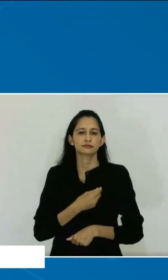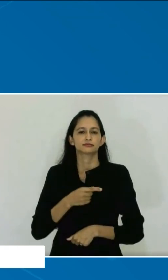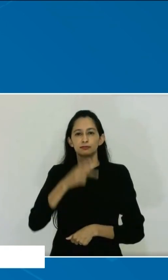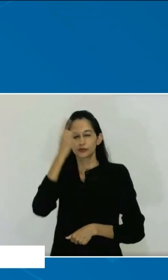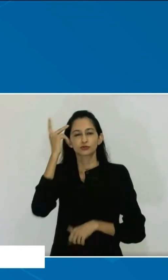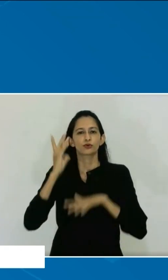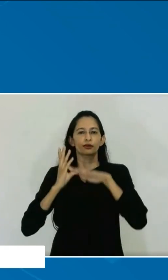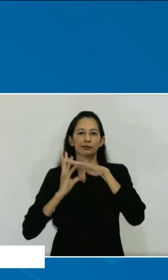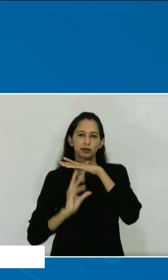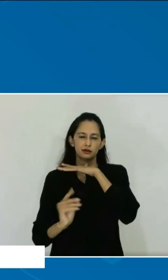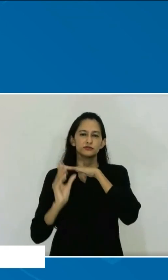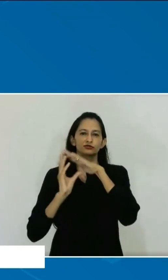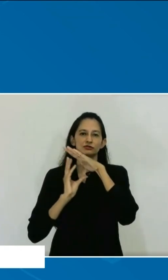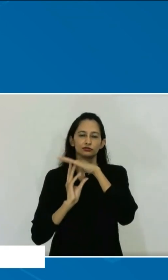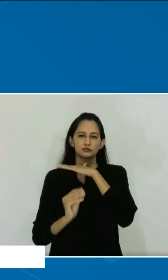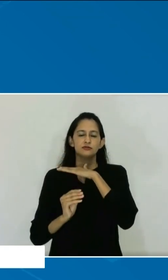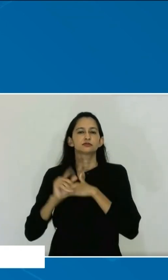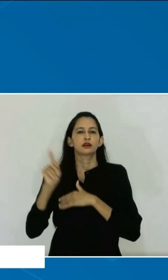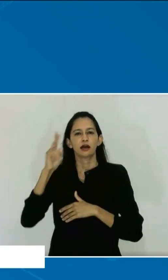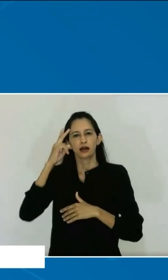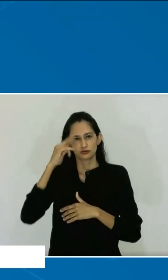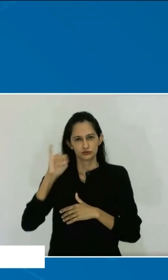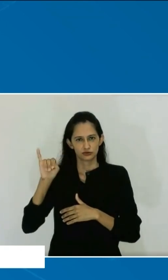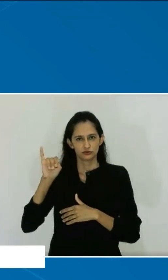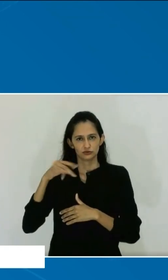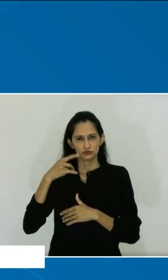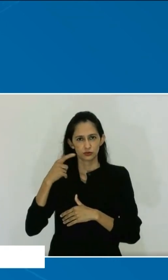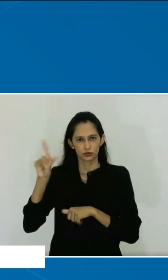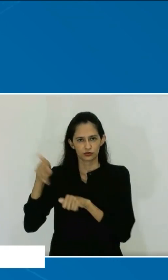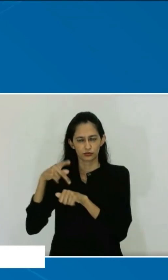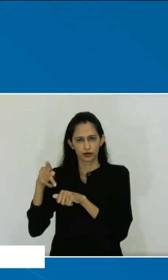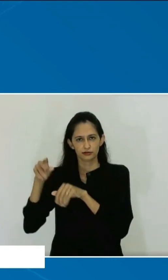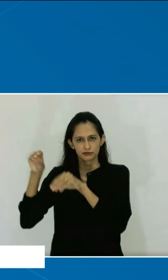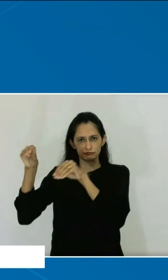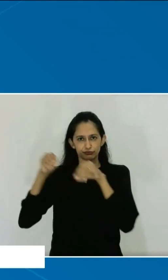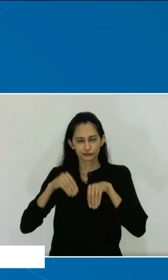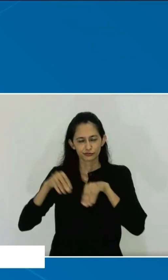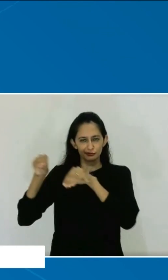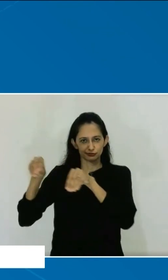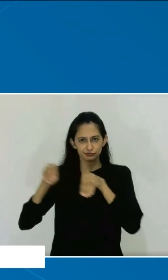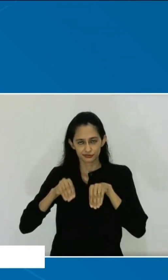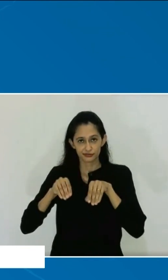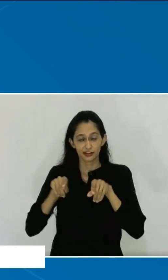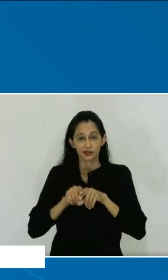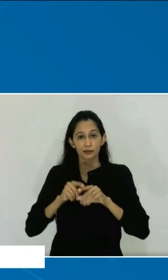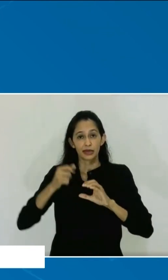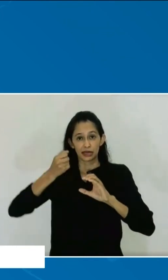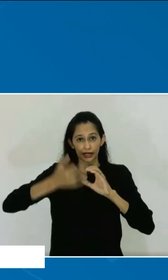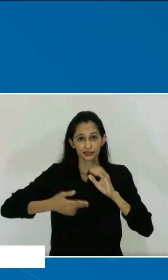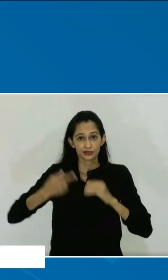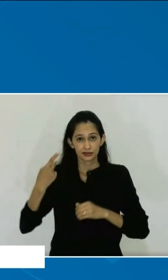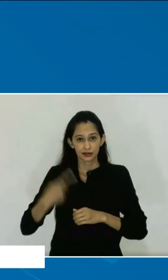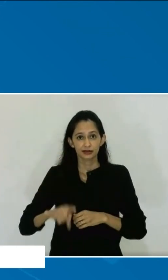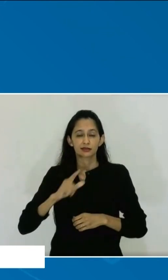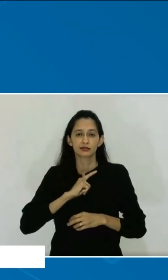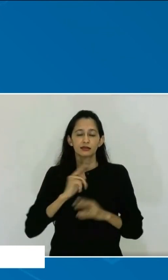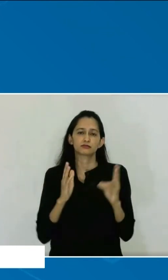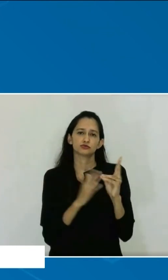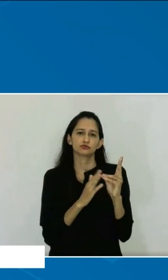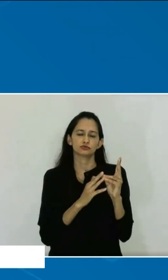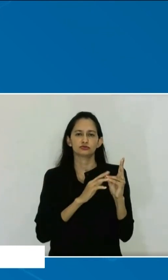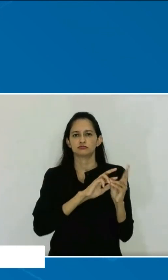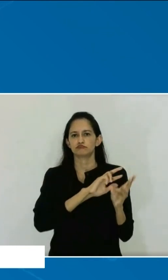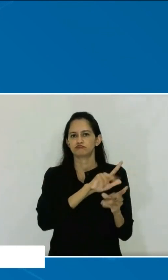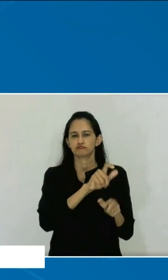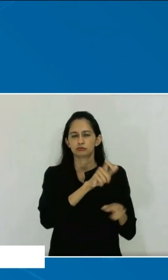quantidade significativa de haitianos, e além das características regionais, que é a característica indígena, né, com uma